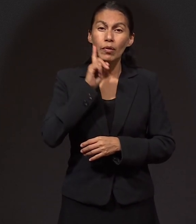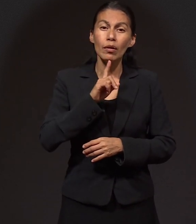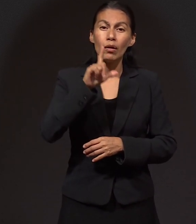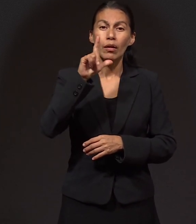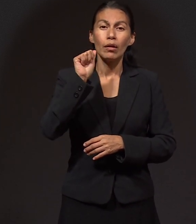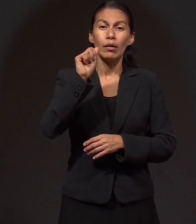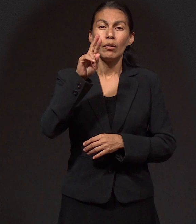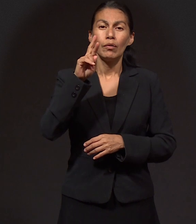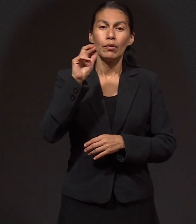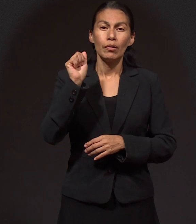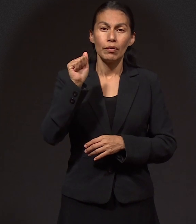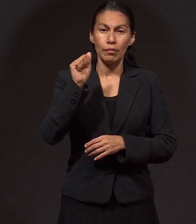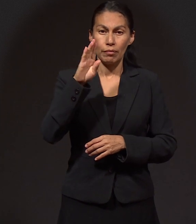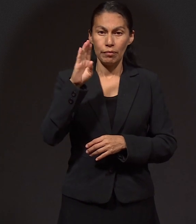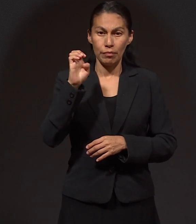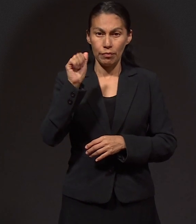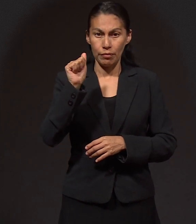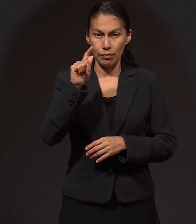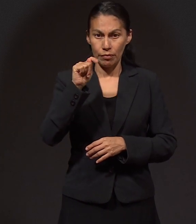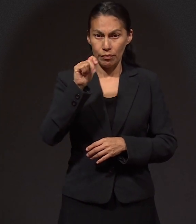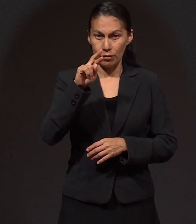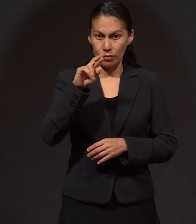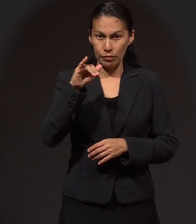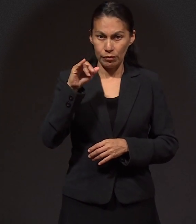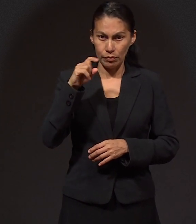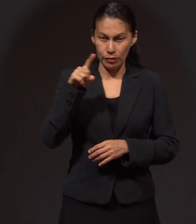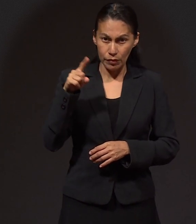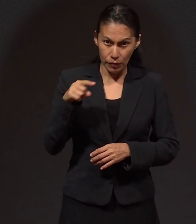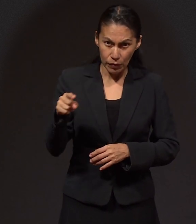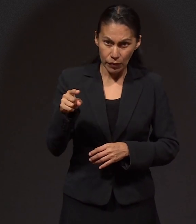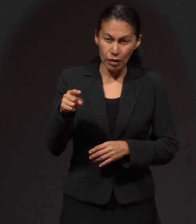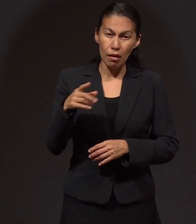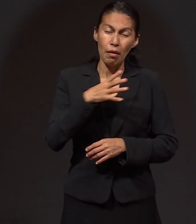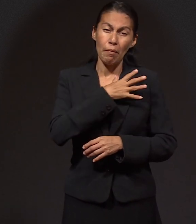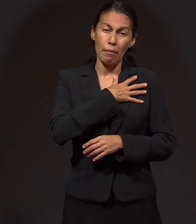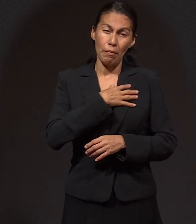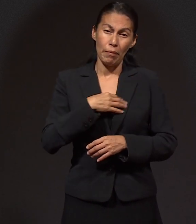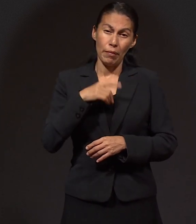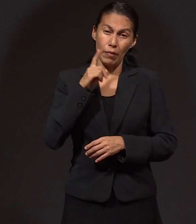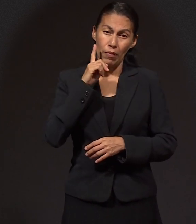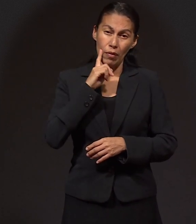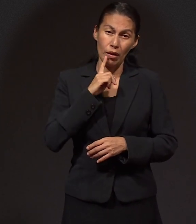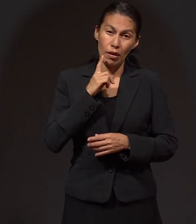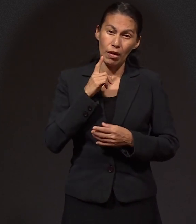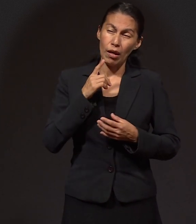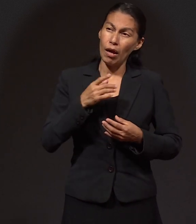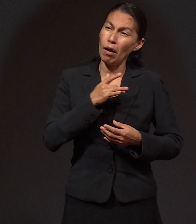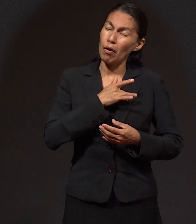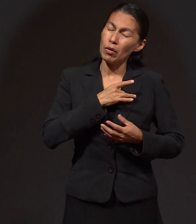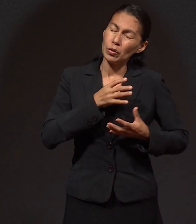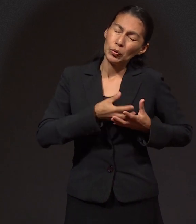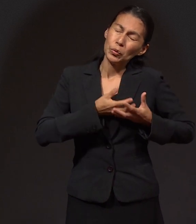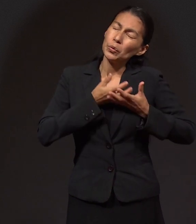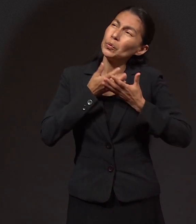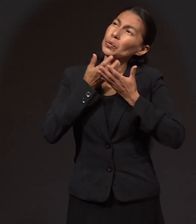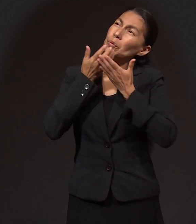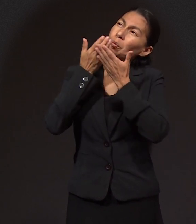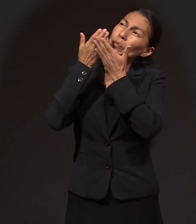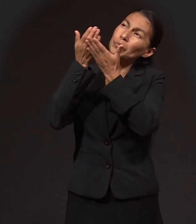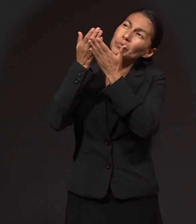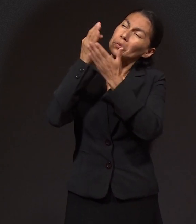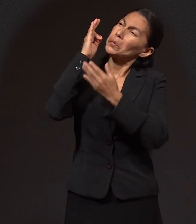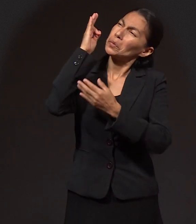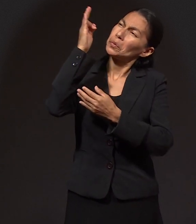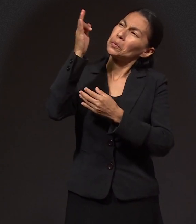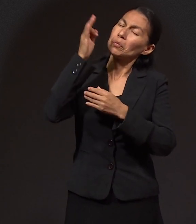mi hija Laura Beatriz para que ella se encuentre con Jesús y pueda entregarse a él. Es el deseo más grande que tiene